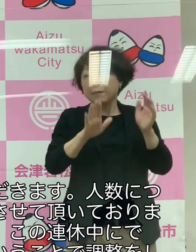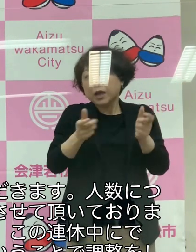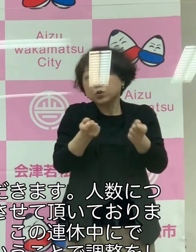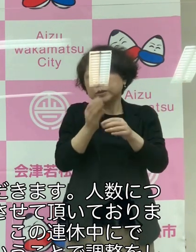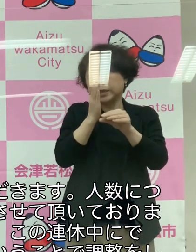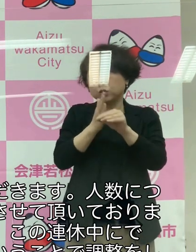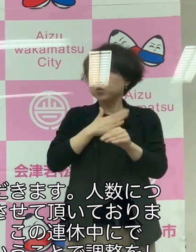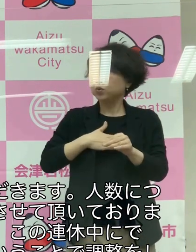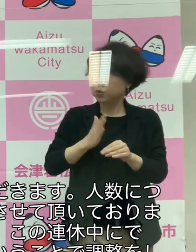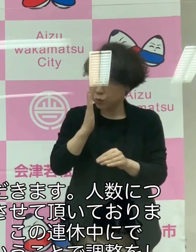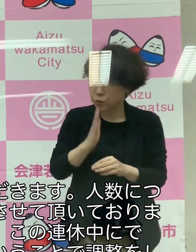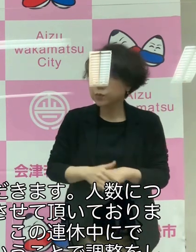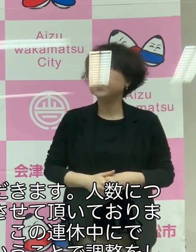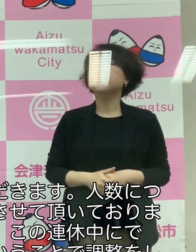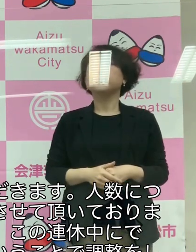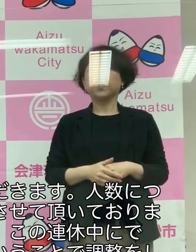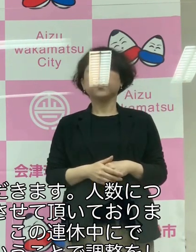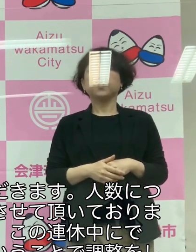ます。